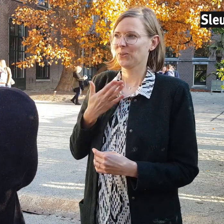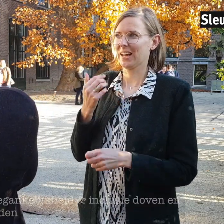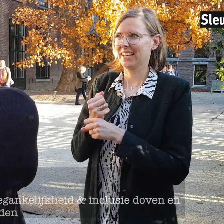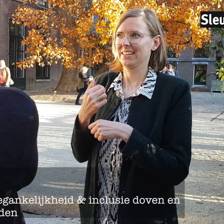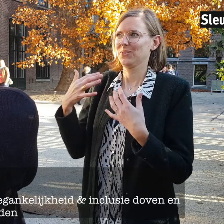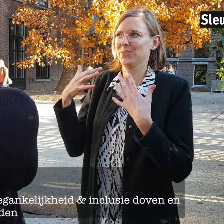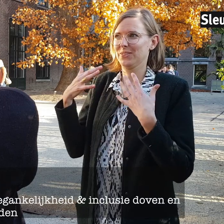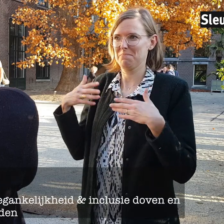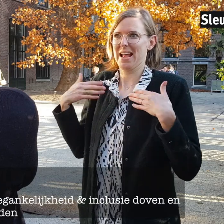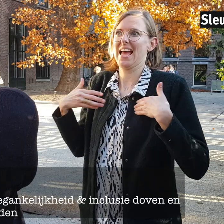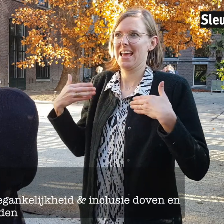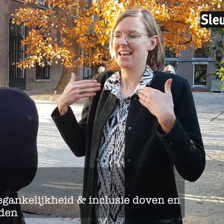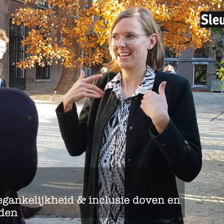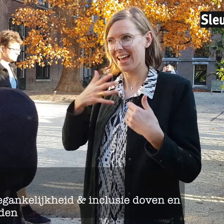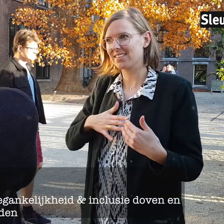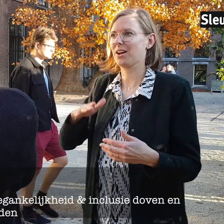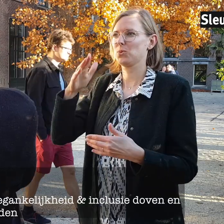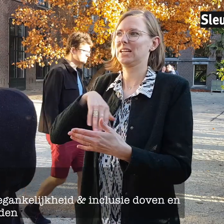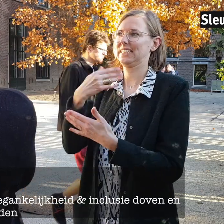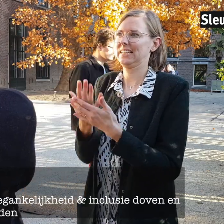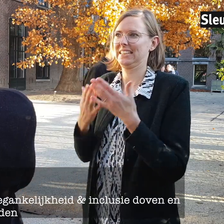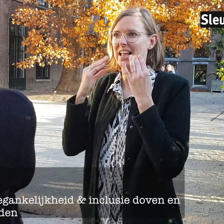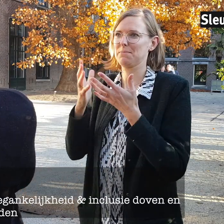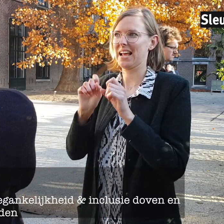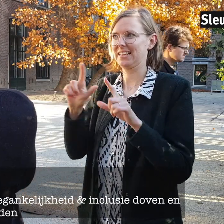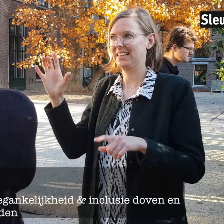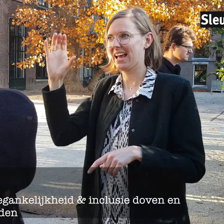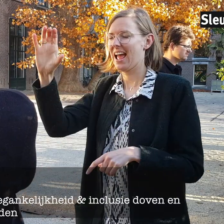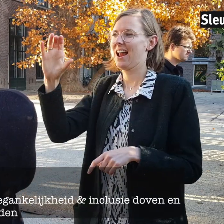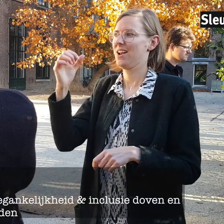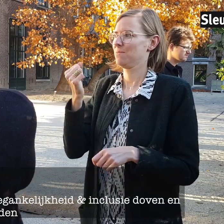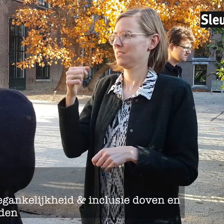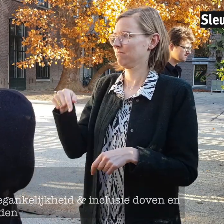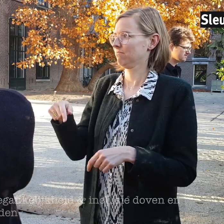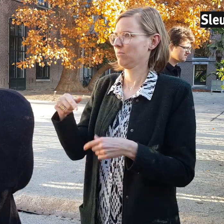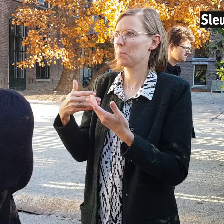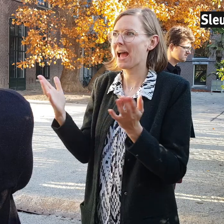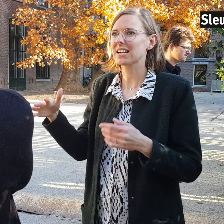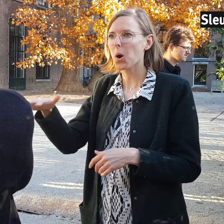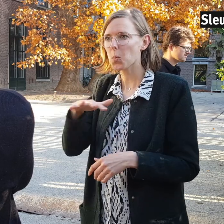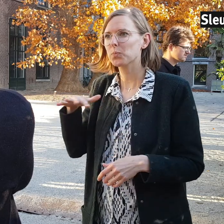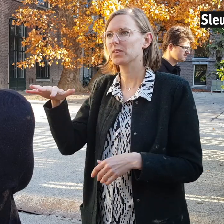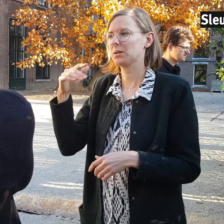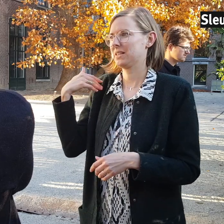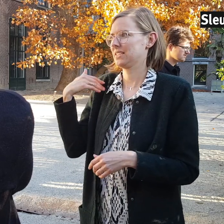Ja, dit is echt geweldig. Ik ben ontzettend blij dat er eindelijk een gedicht in gebarentaal